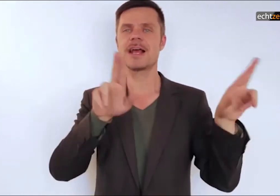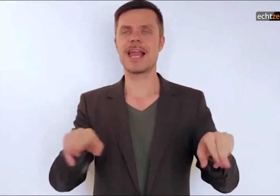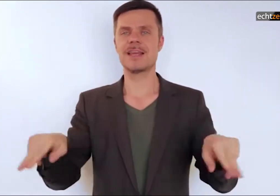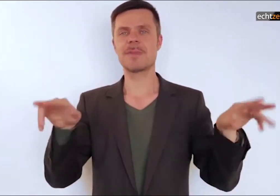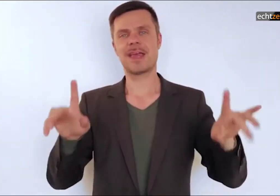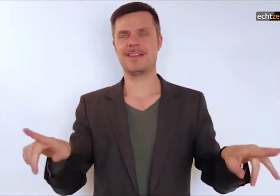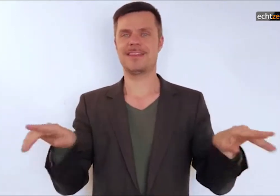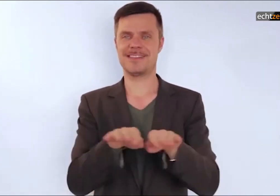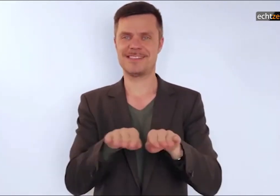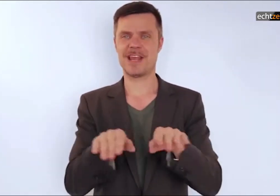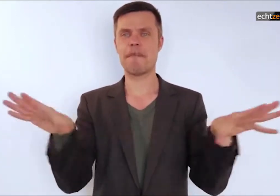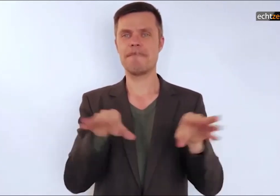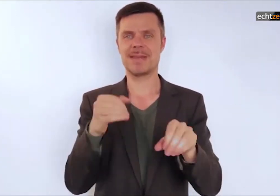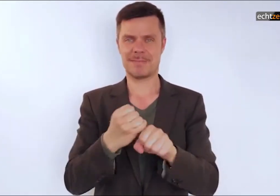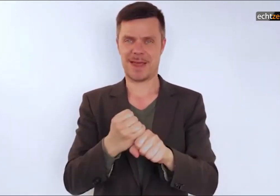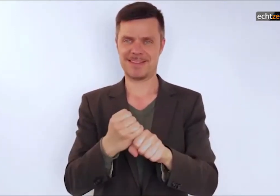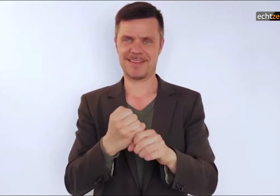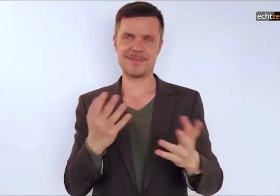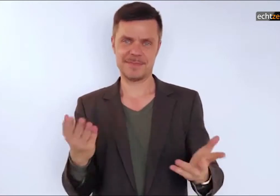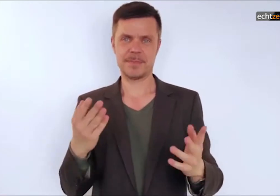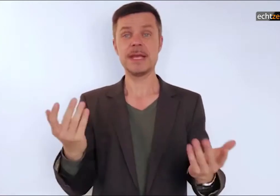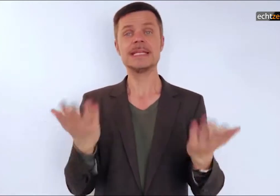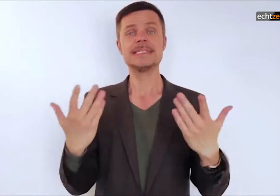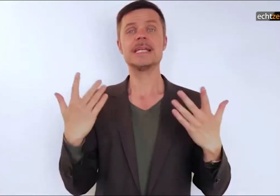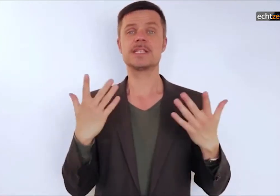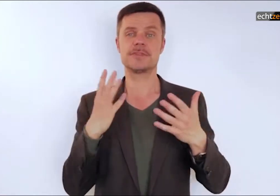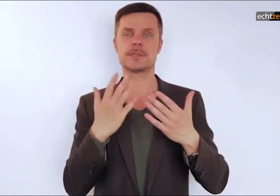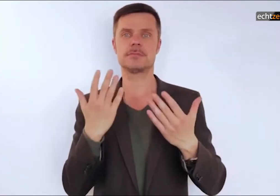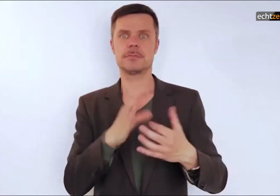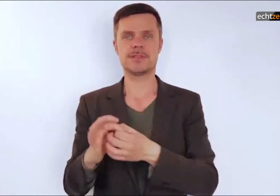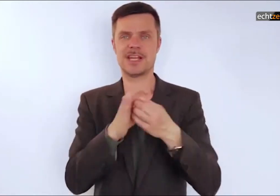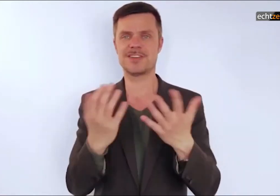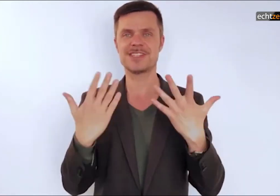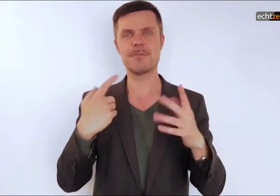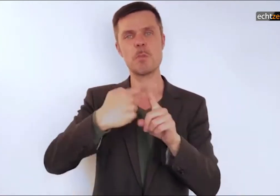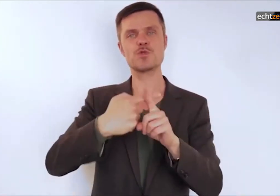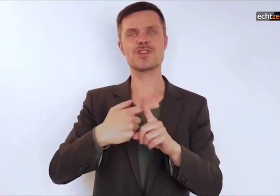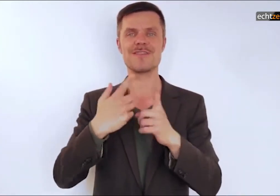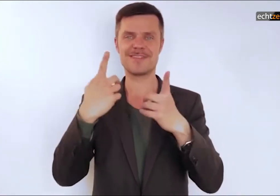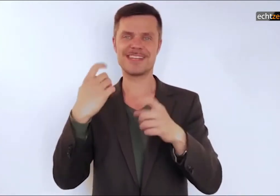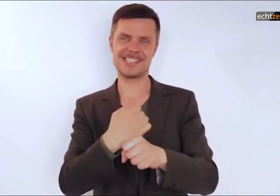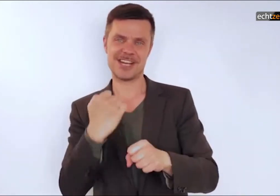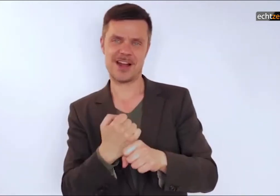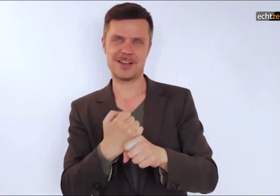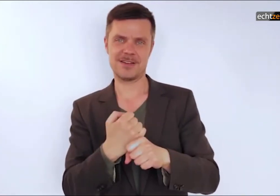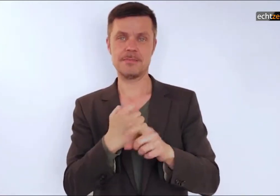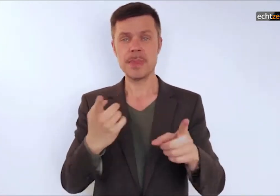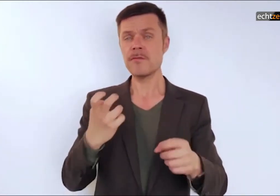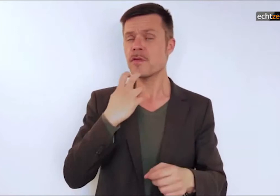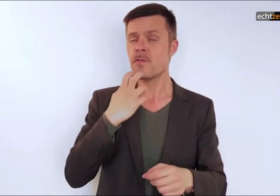ist. Gesellschaftsklima positiv gestalten. Mit dem Gesellschaftsklimatag wollen wir die Aufmerksamkeit auf